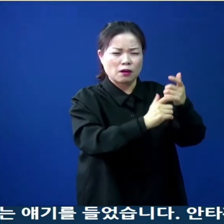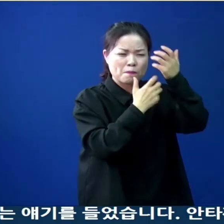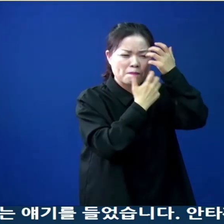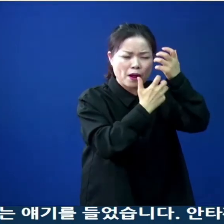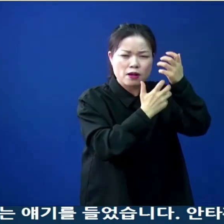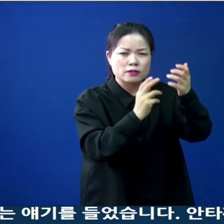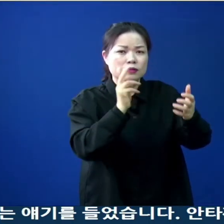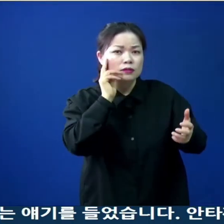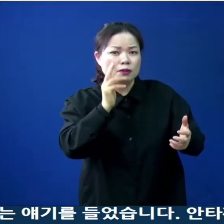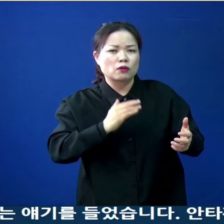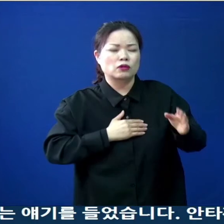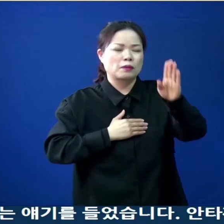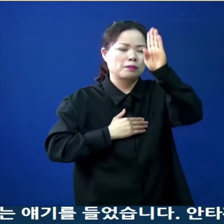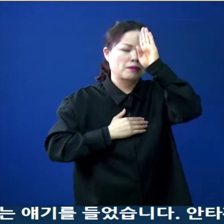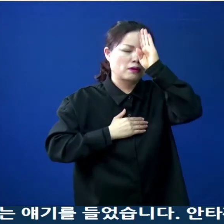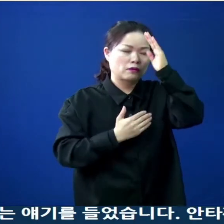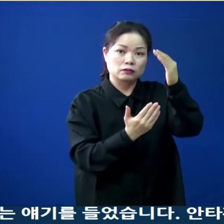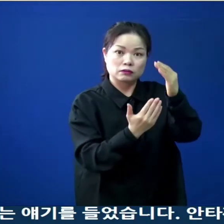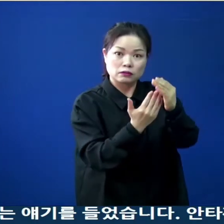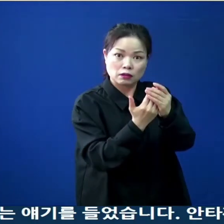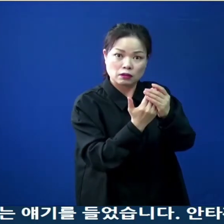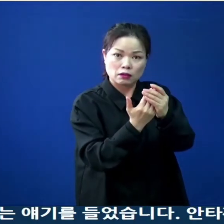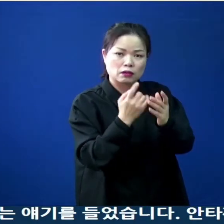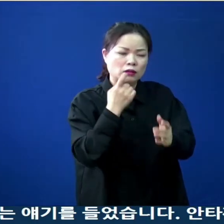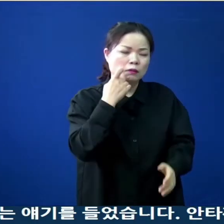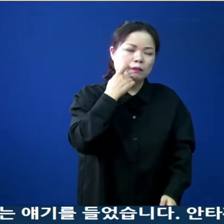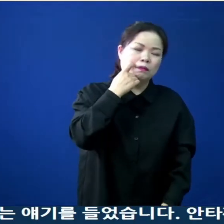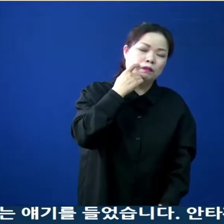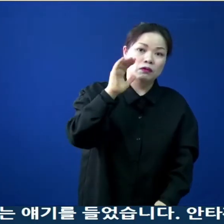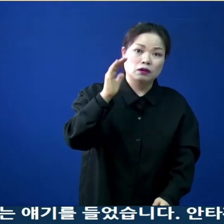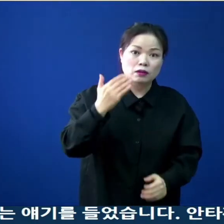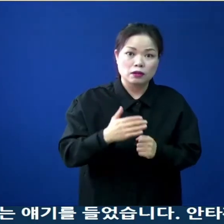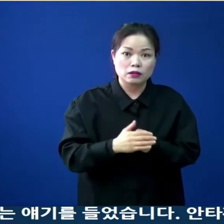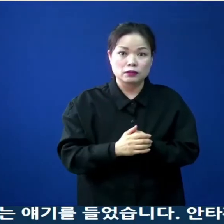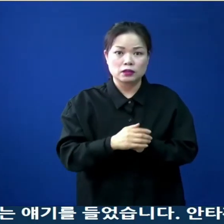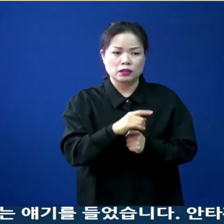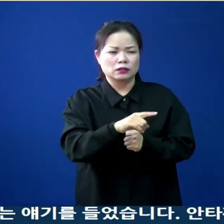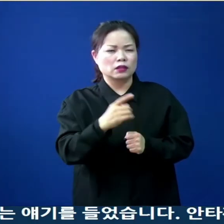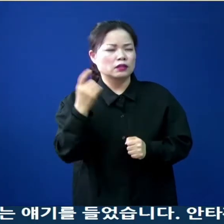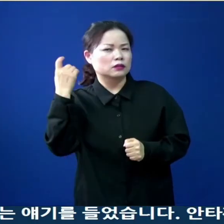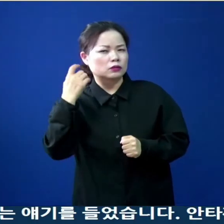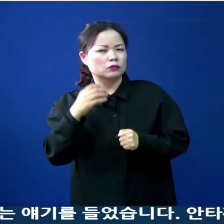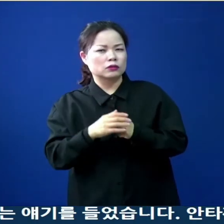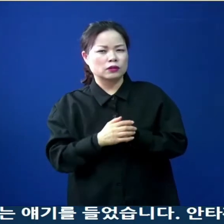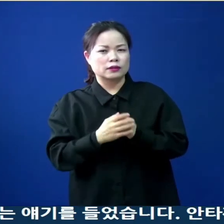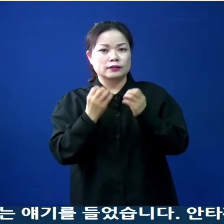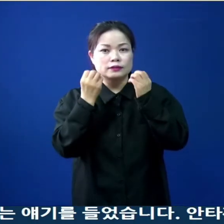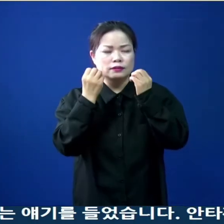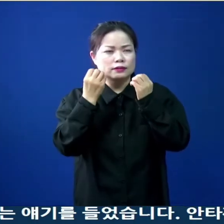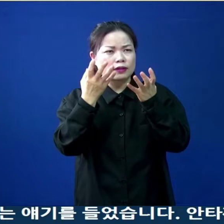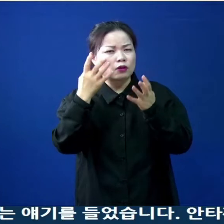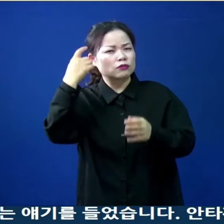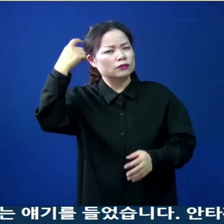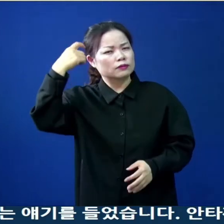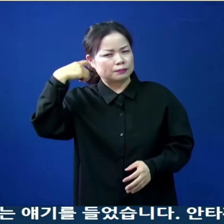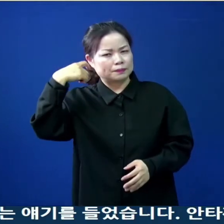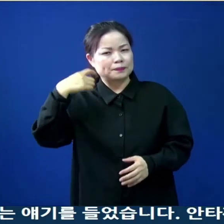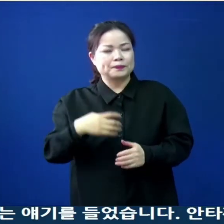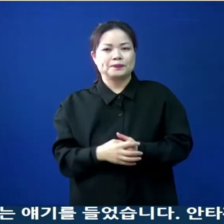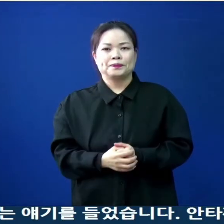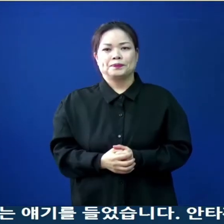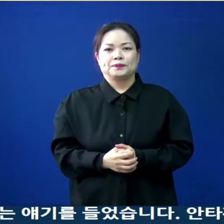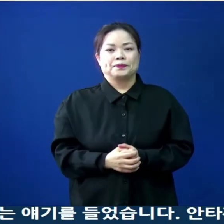우리를 병들게 만들고 우리에게 독이 된다는 것이죠. 저는 그분의 얘기를 들으면서 새삼 그것을 깨닫게